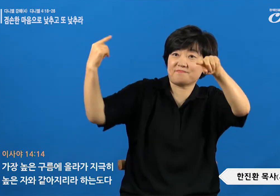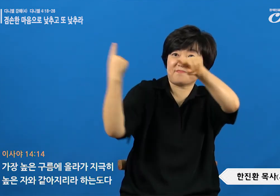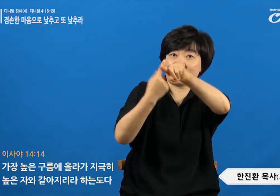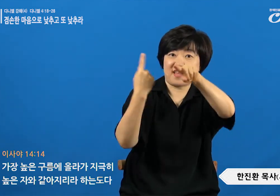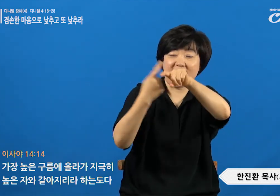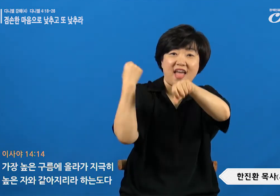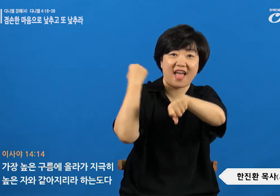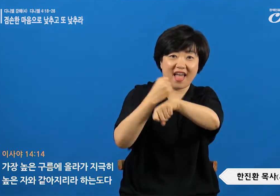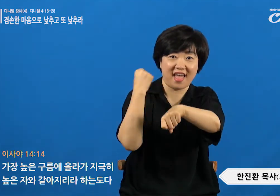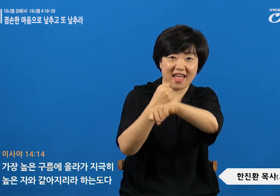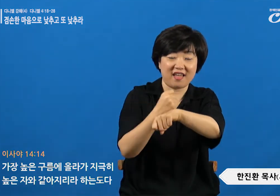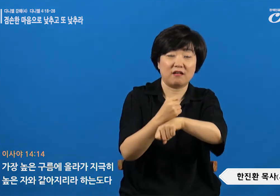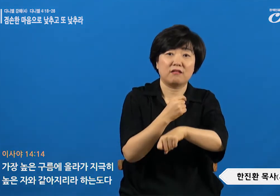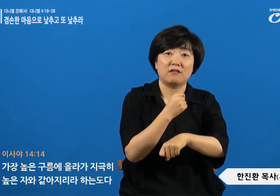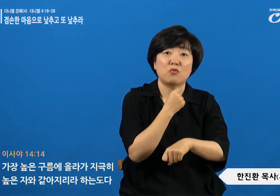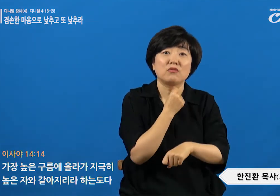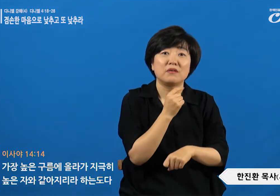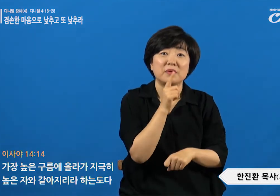같아지리라 하는도다.